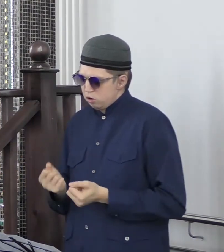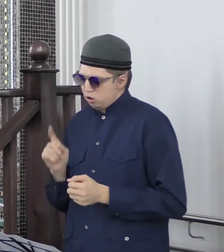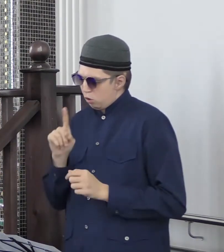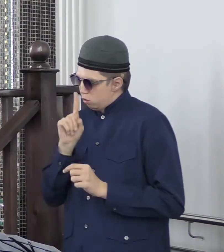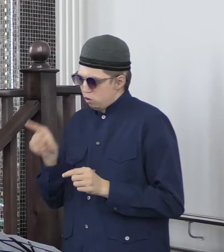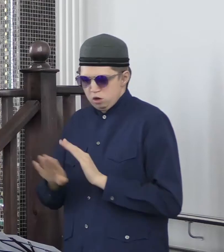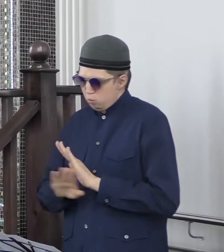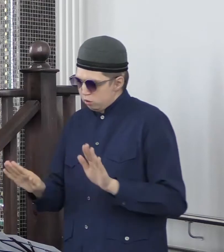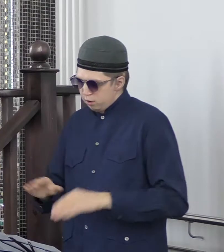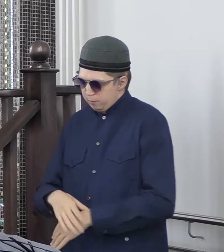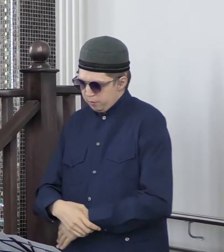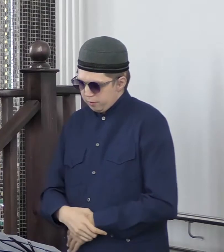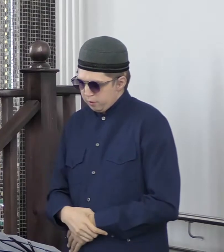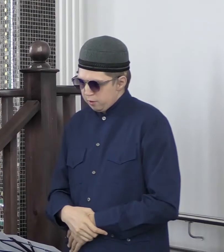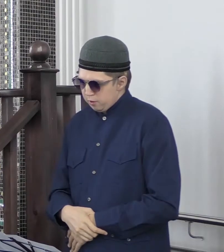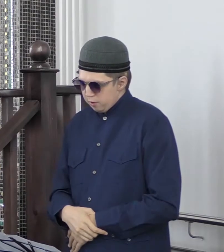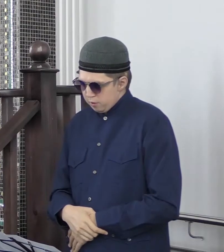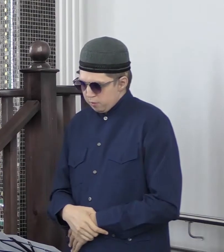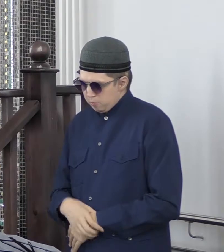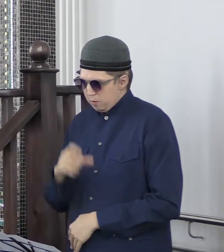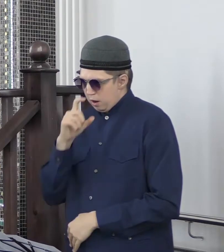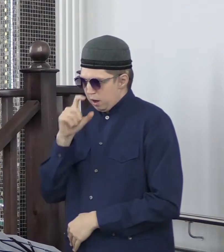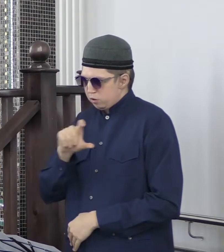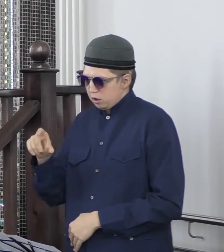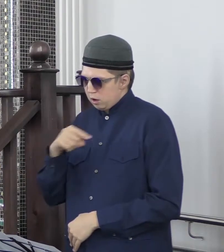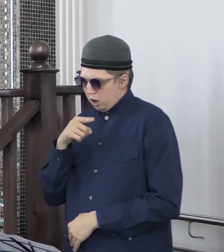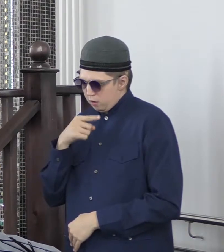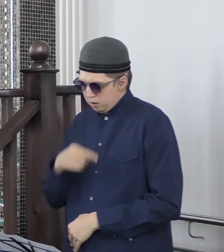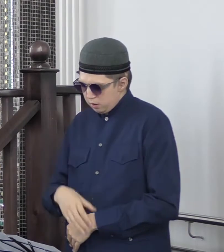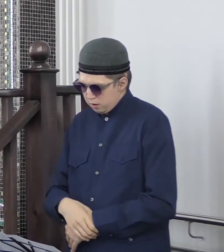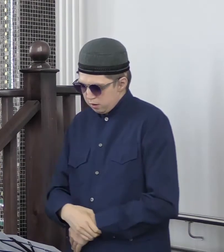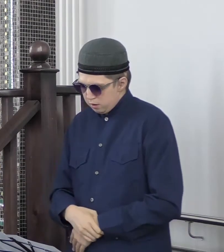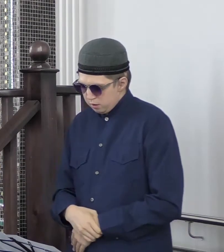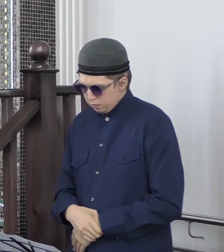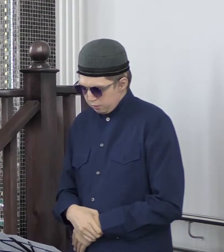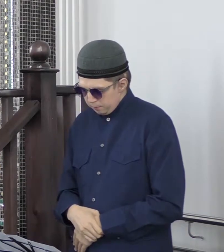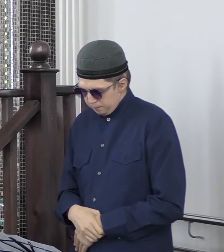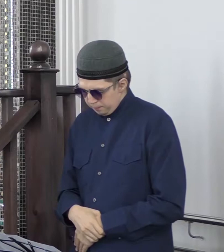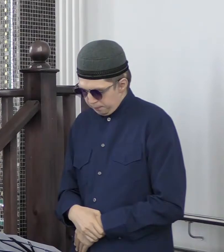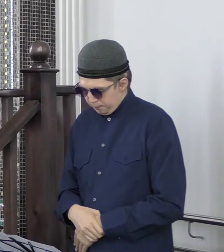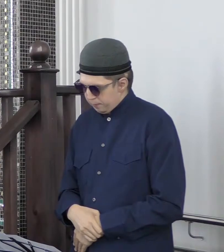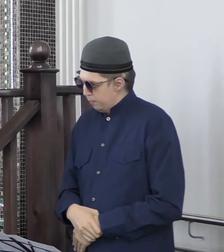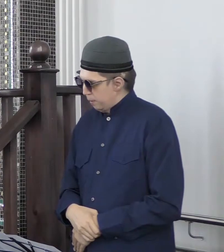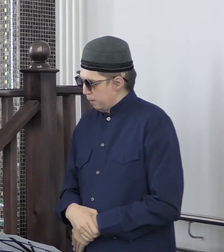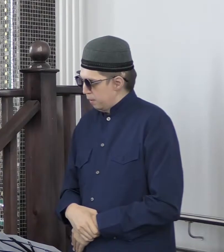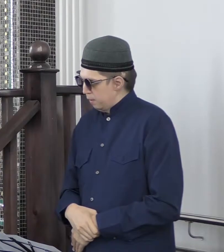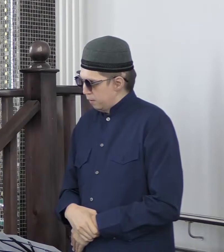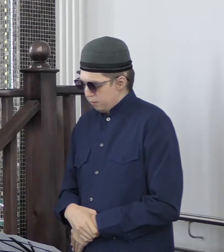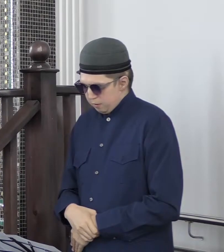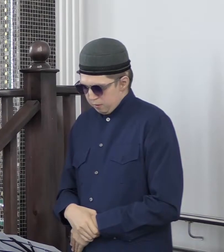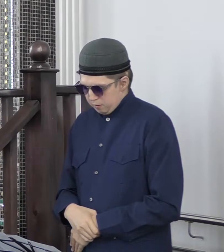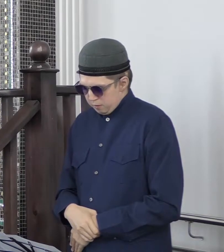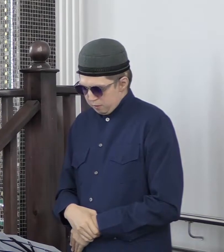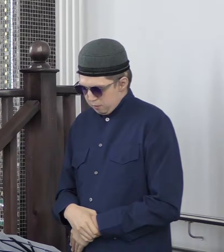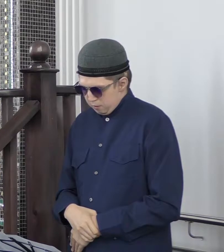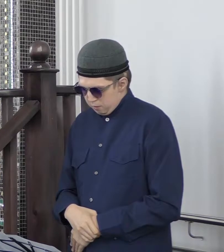что-нибудь. Вахан Бигазинга, Мундазам Сирага, Бомни, Хамик Шимузен, Барасиджи Кальдова,